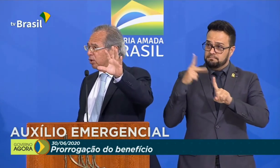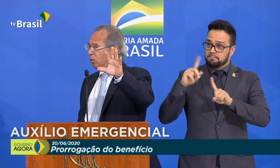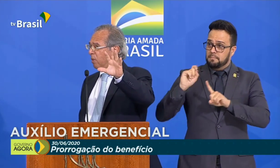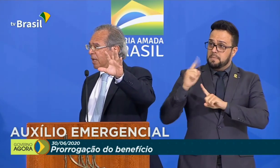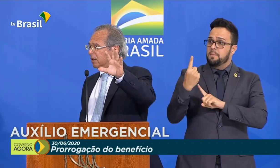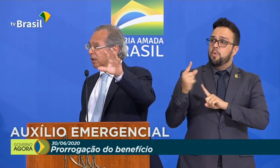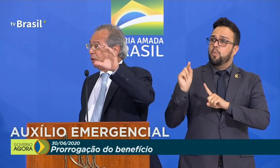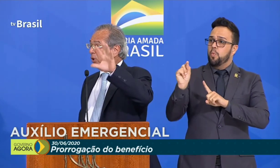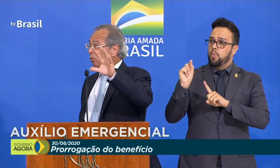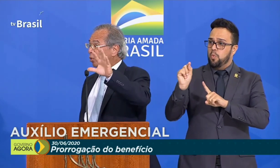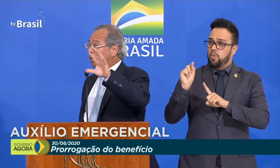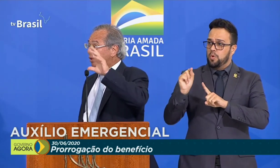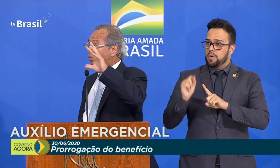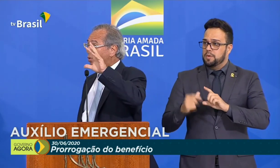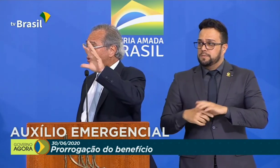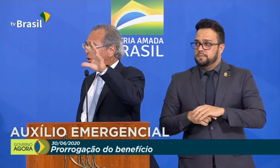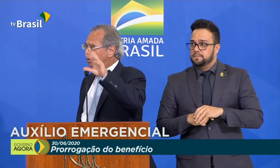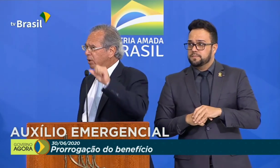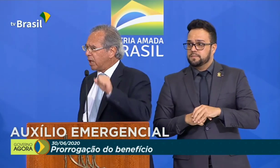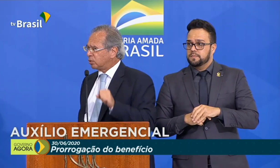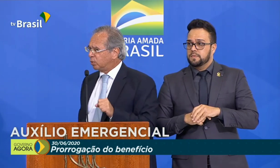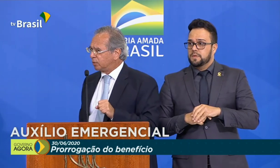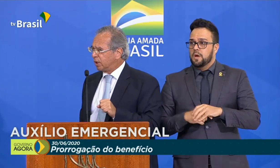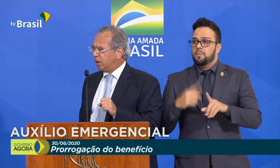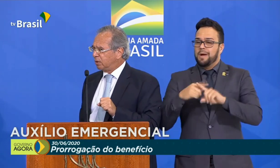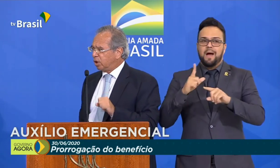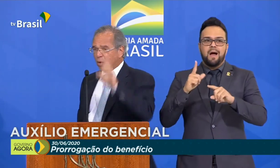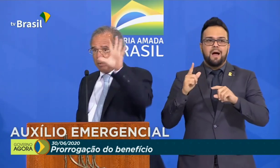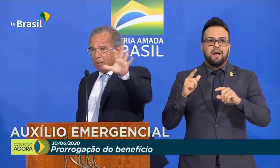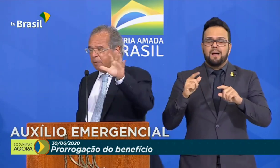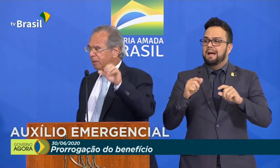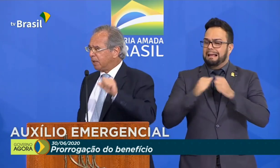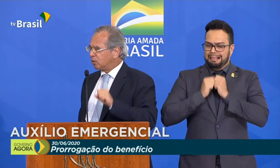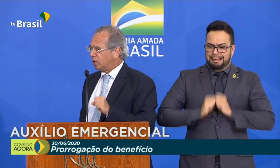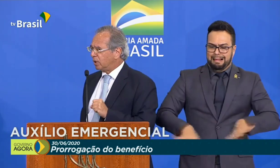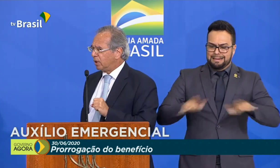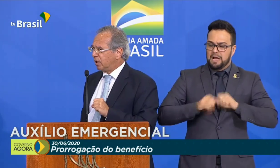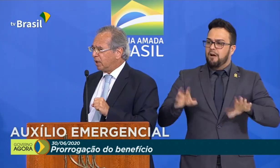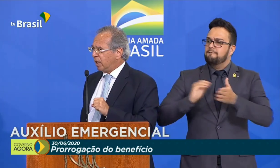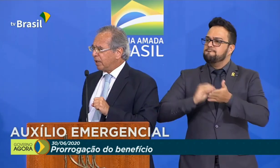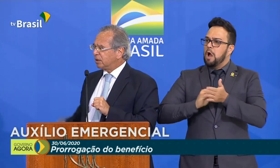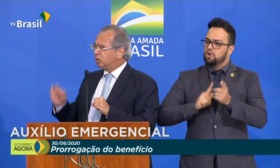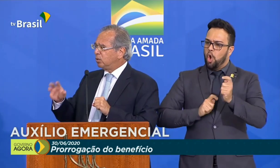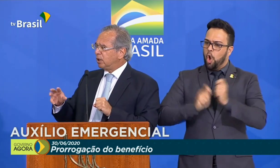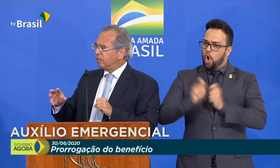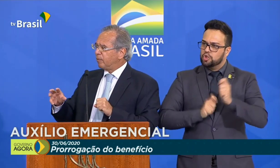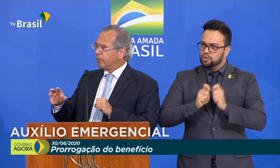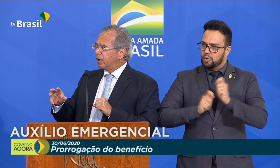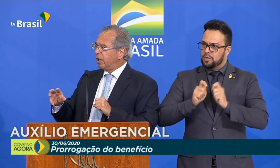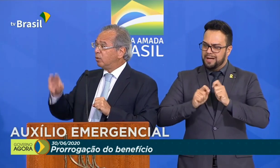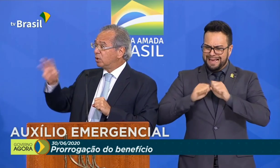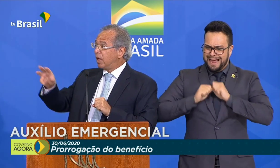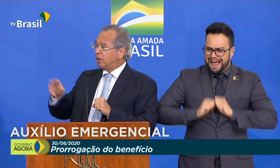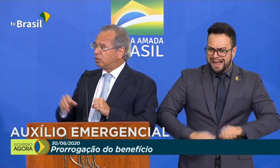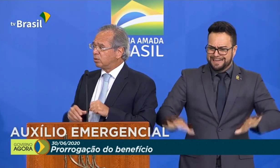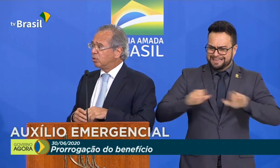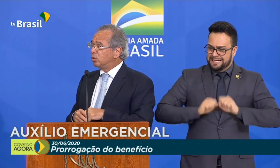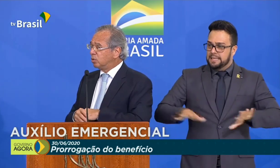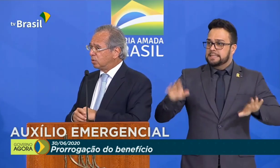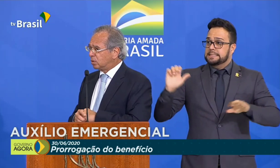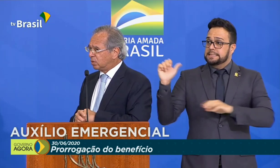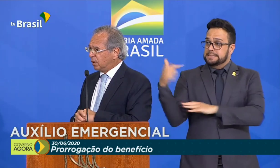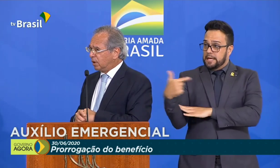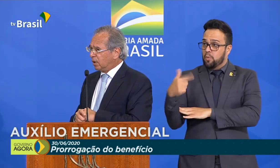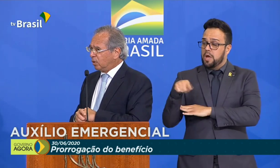inimigo a ser derrubada. Esse inimigo é o descontrole dos gastos públicos. Nós derrubamos a primeira torre. A segunda eram os gastos